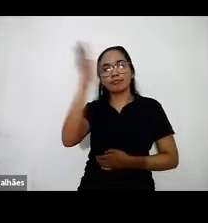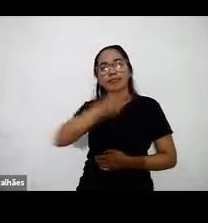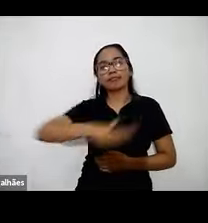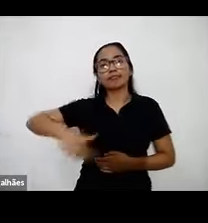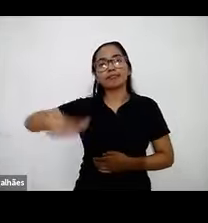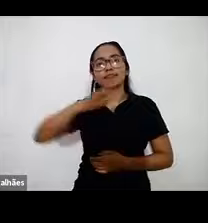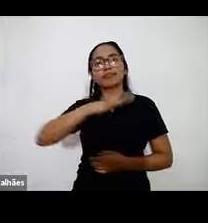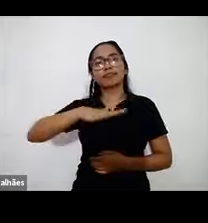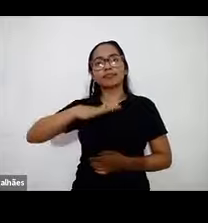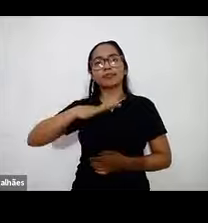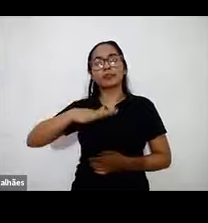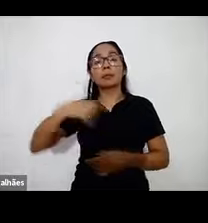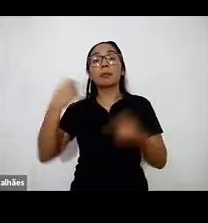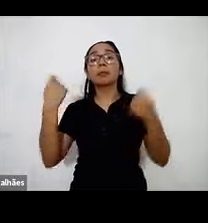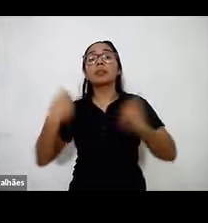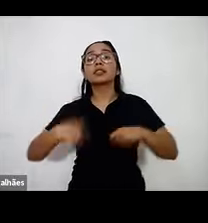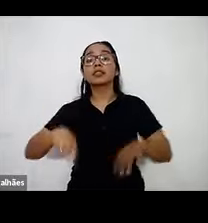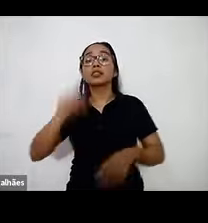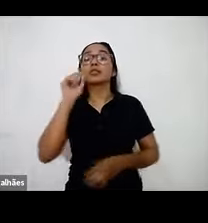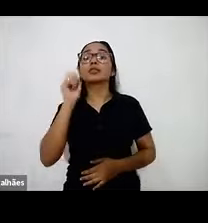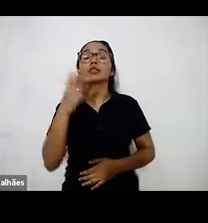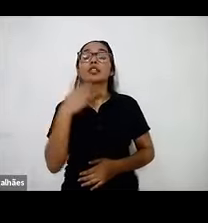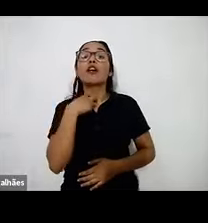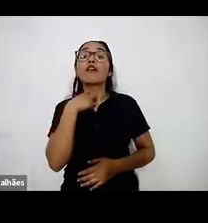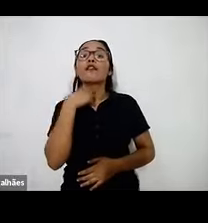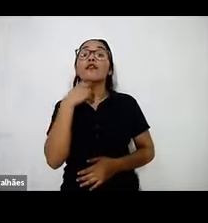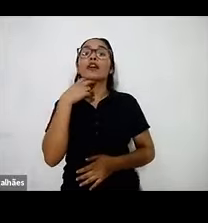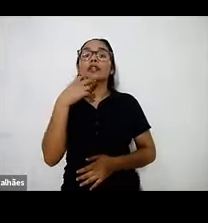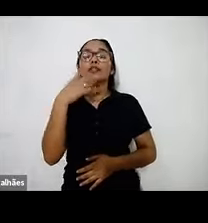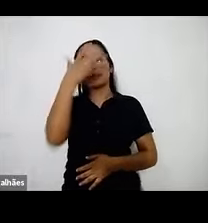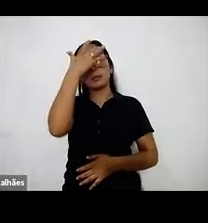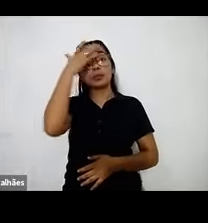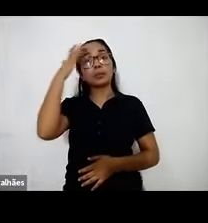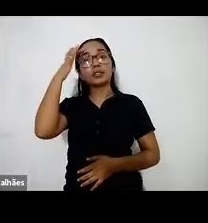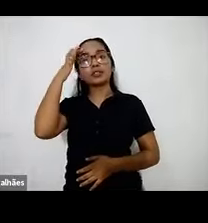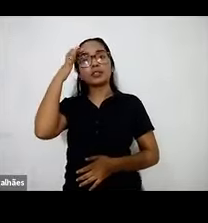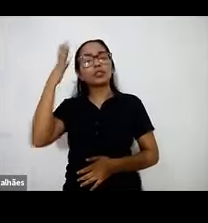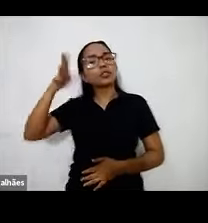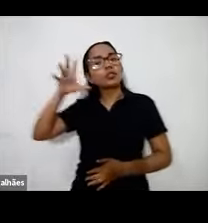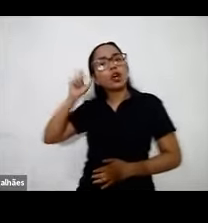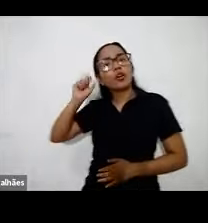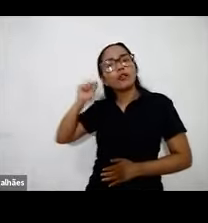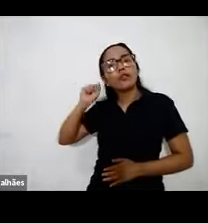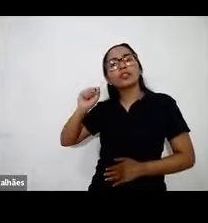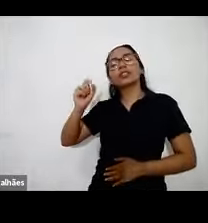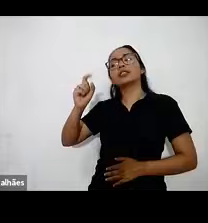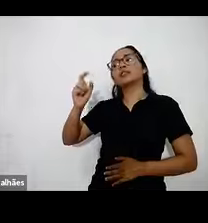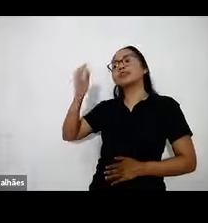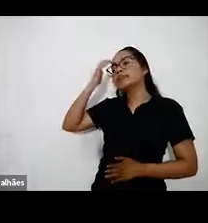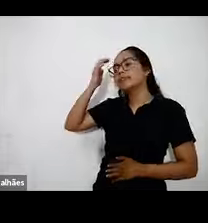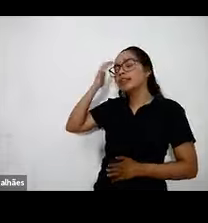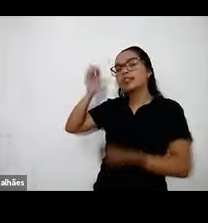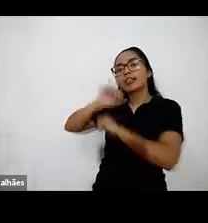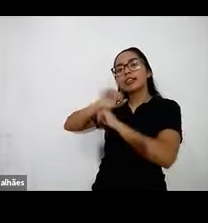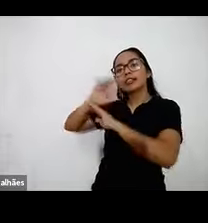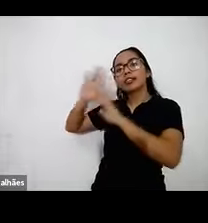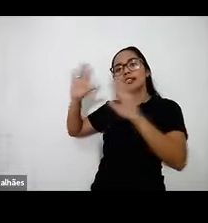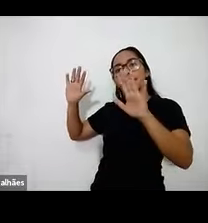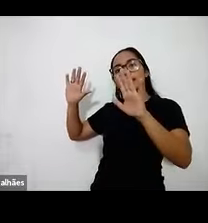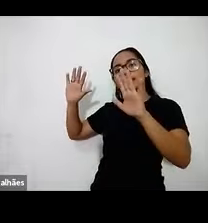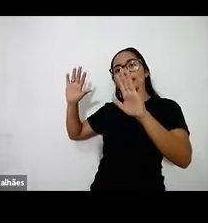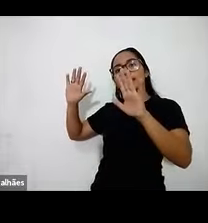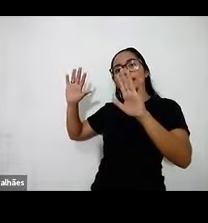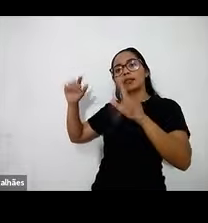em relação à defesa dos seus direitos, e também com o processo de formação política dessas pessoas. Porque a defesa do SUS